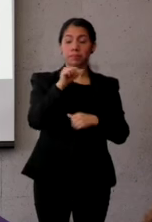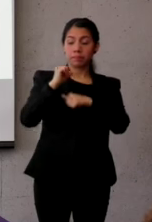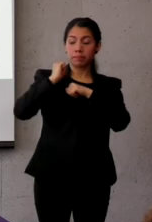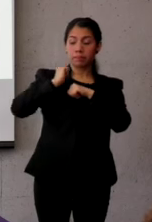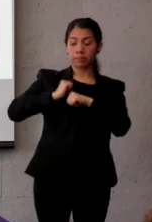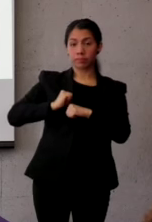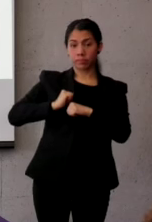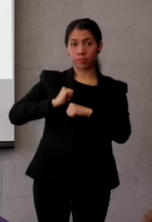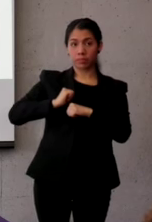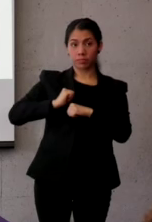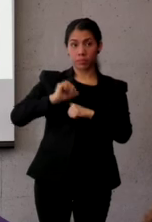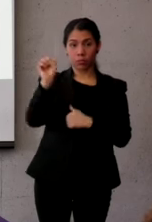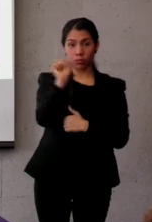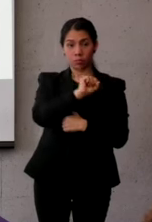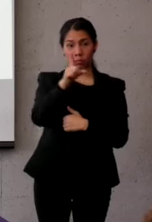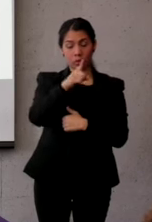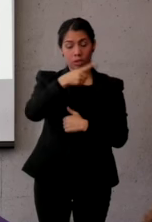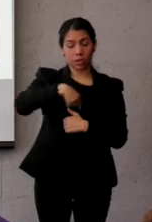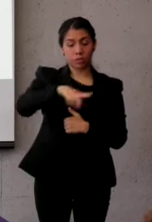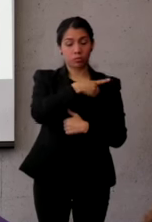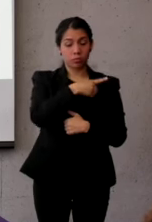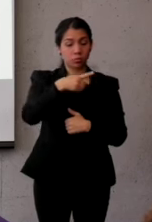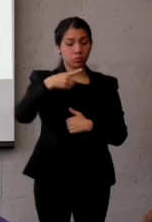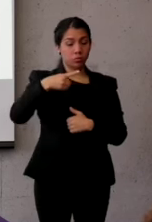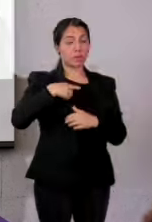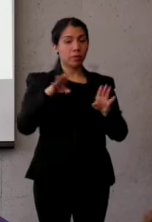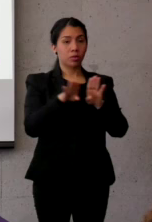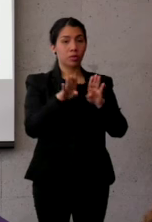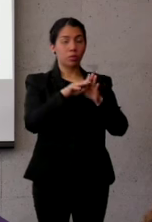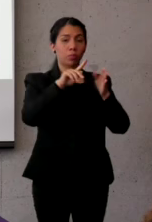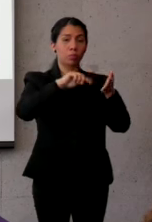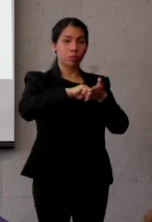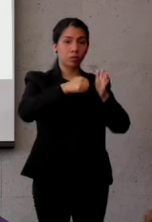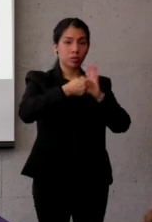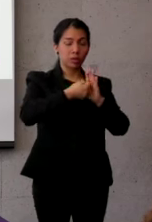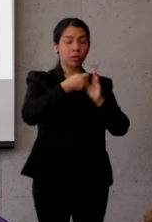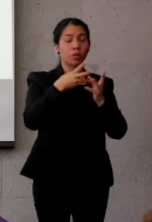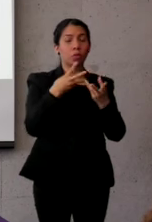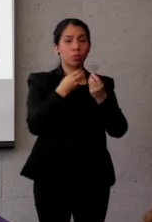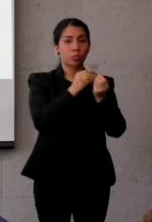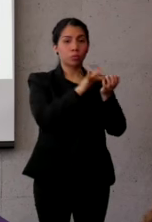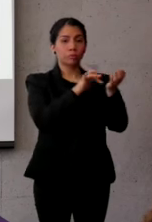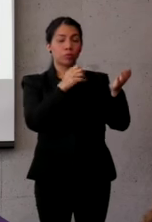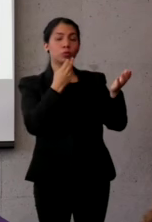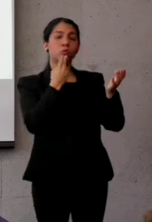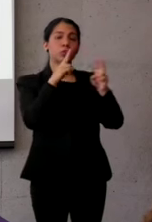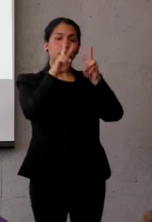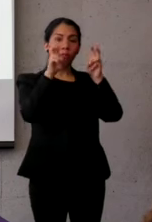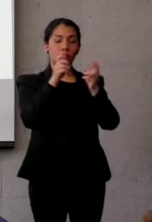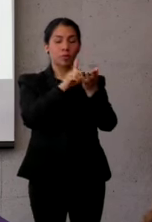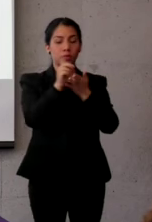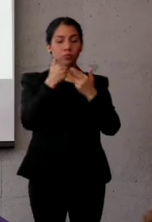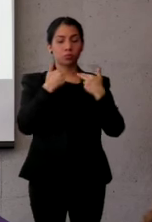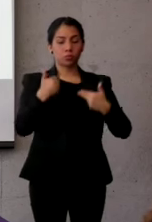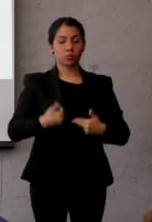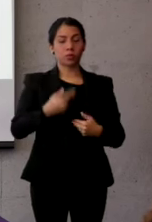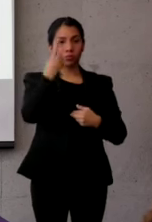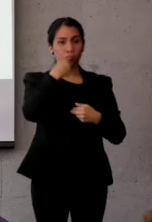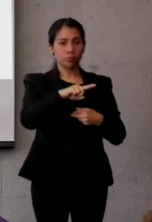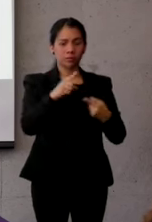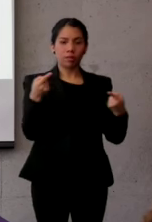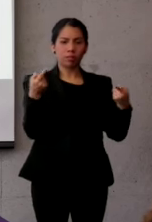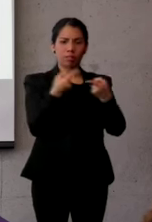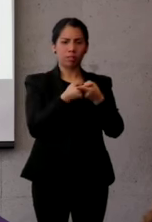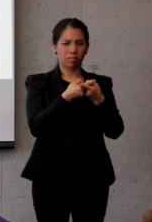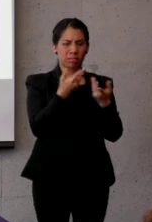las herramientas técnicas y del enfoque de derechos humanos para resolver tales controversias y verter esta